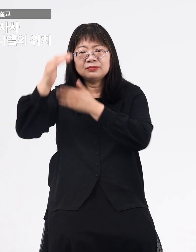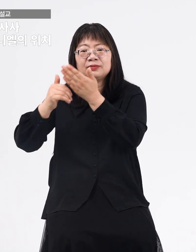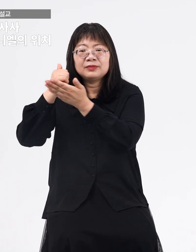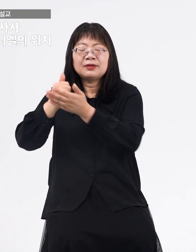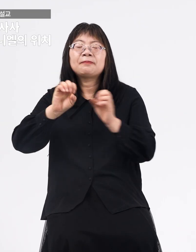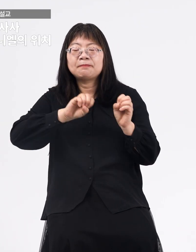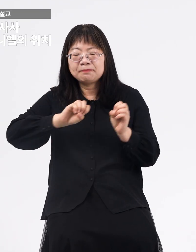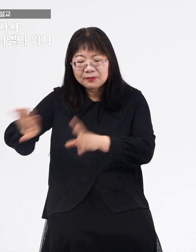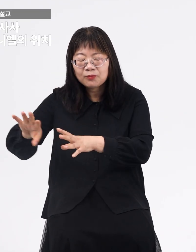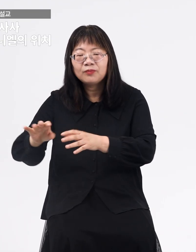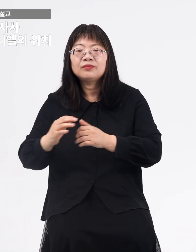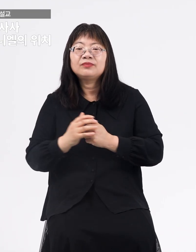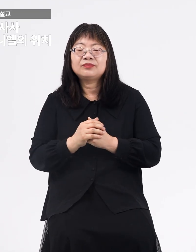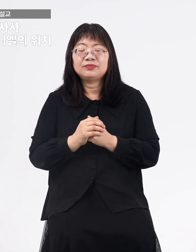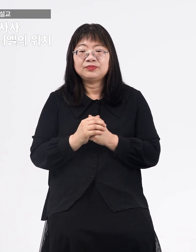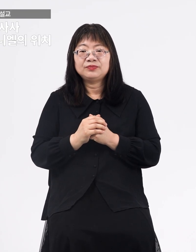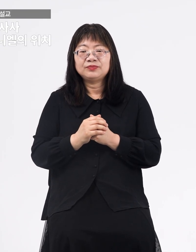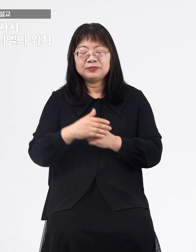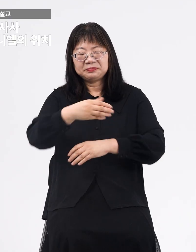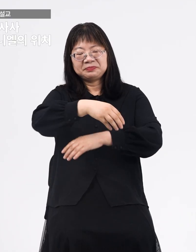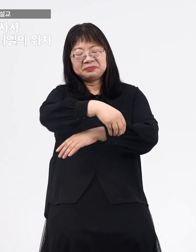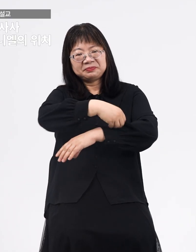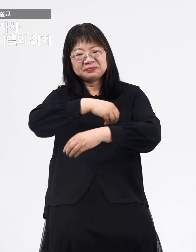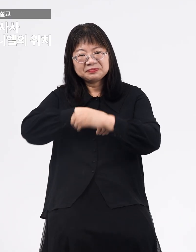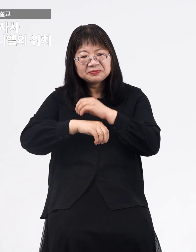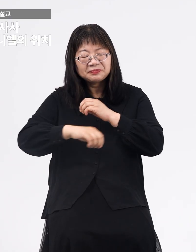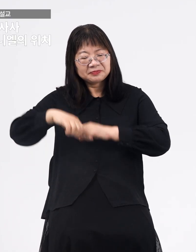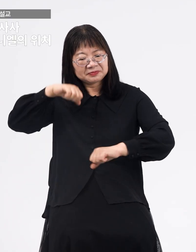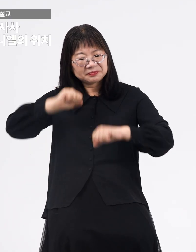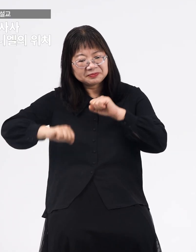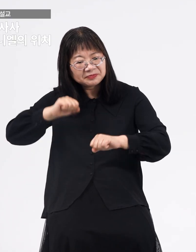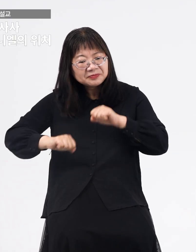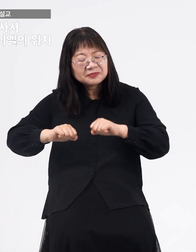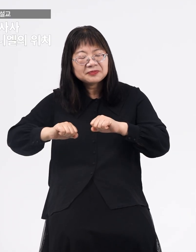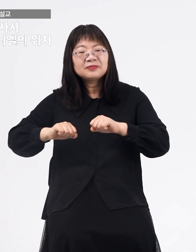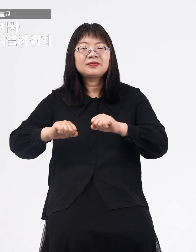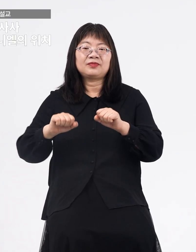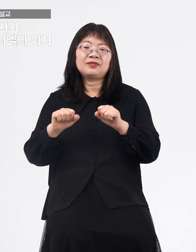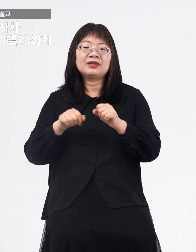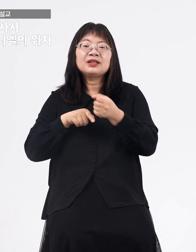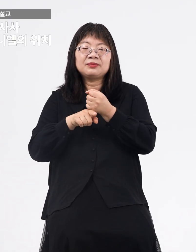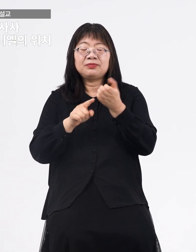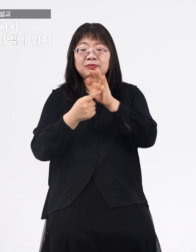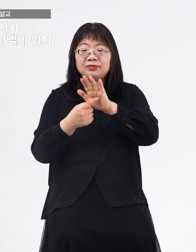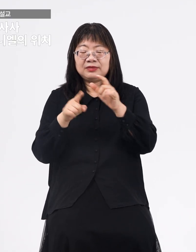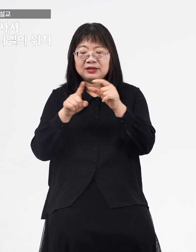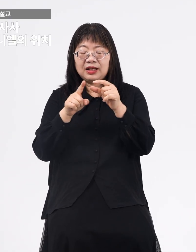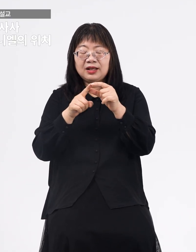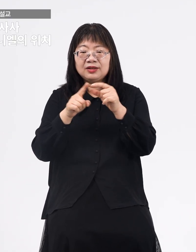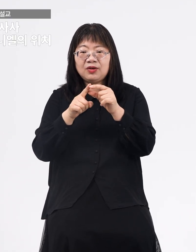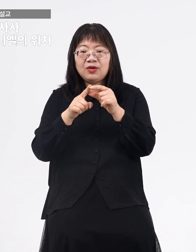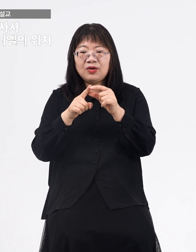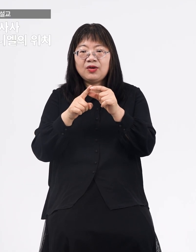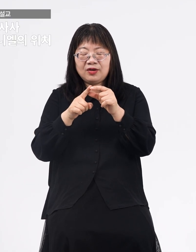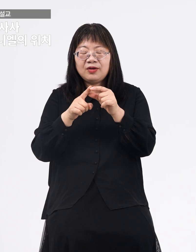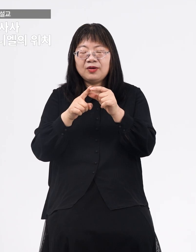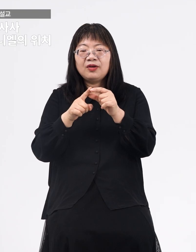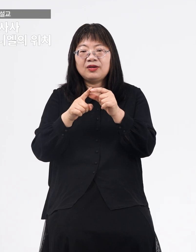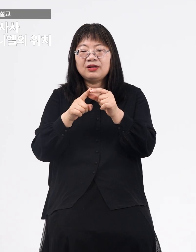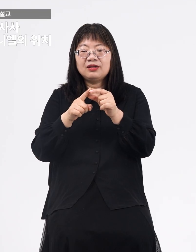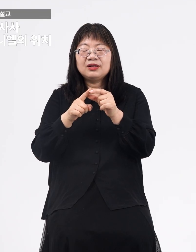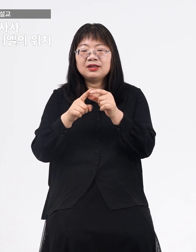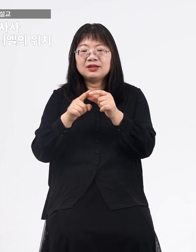하나님을 버렸다라는 적극적인 의도적 표현을 썼을 때에는 이유가 있을 거 아니에요.